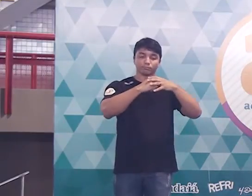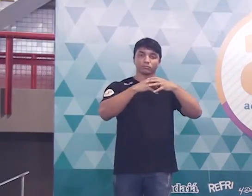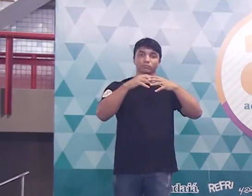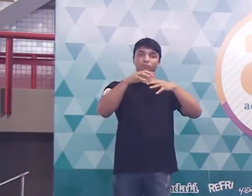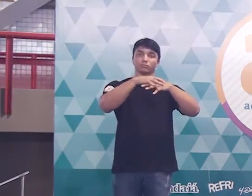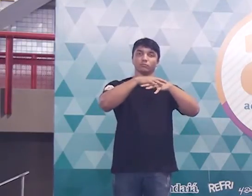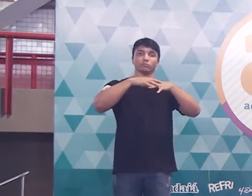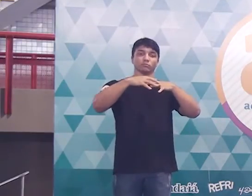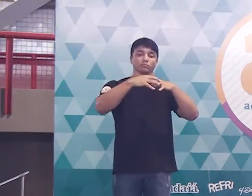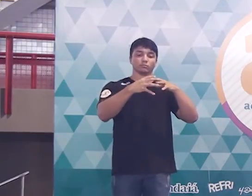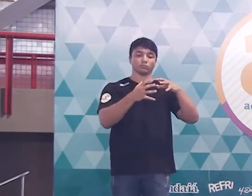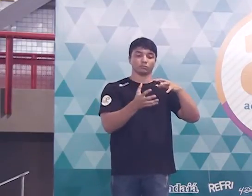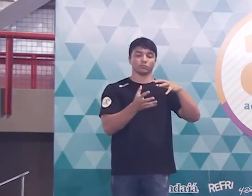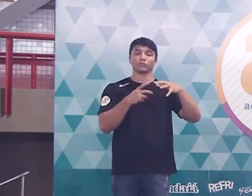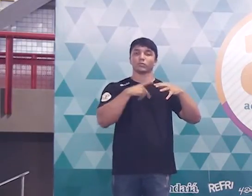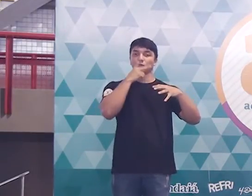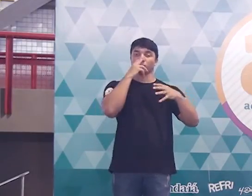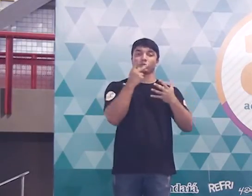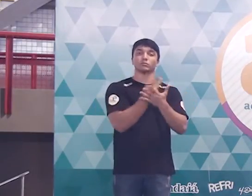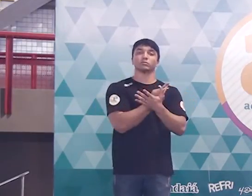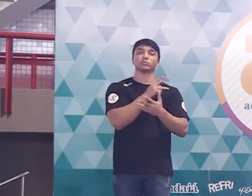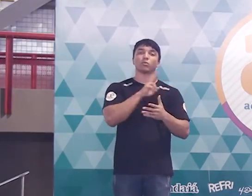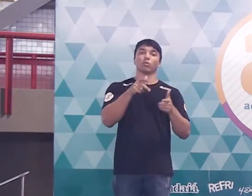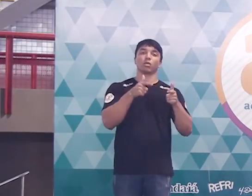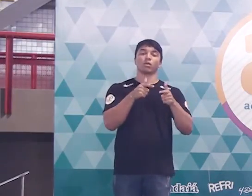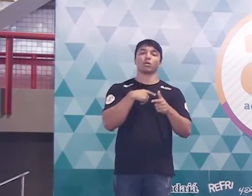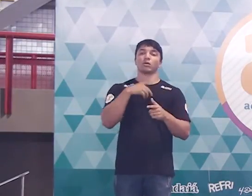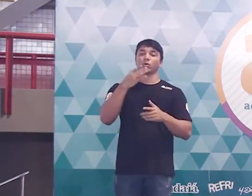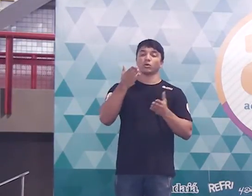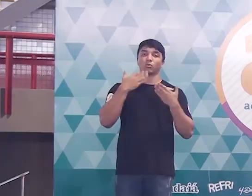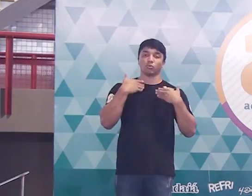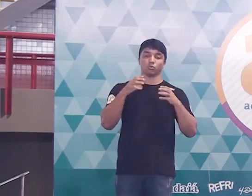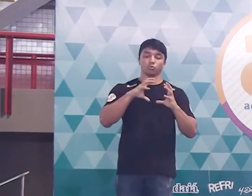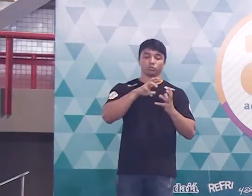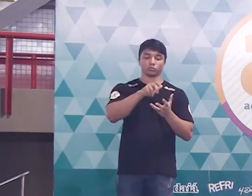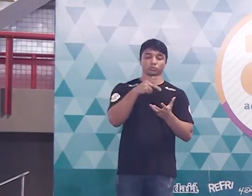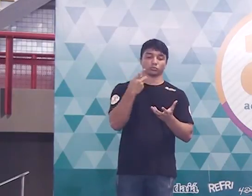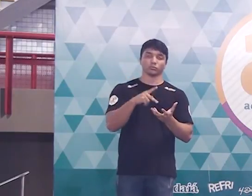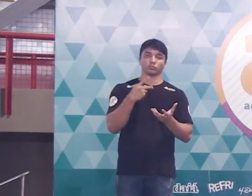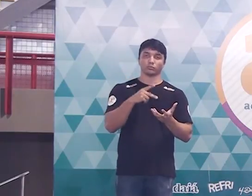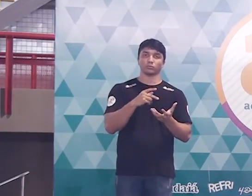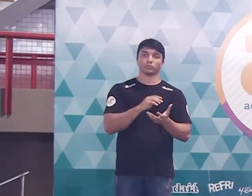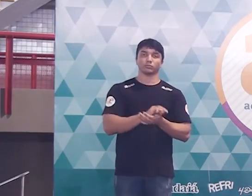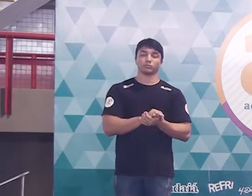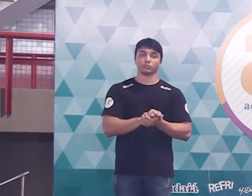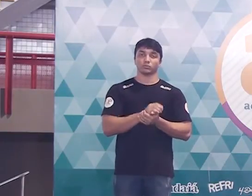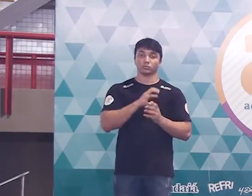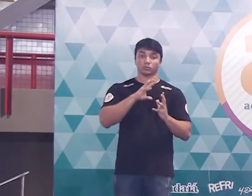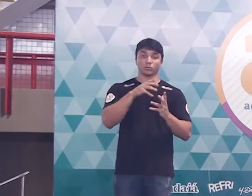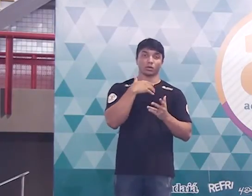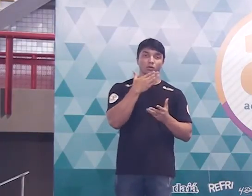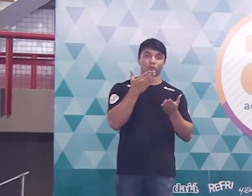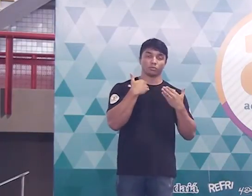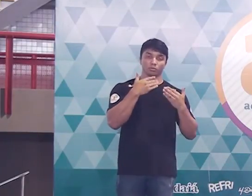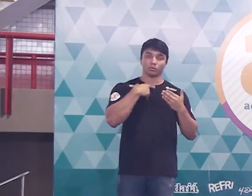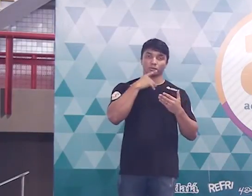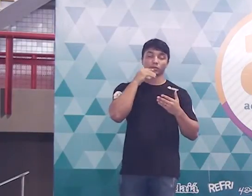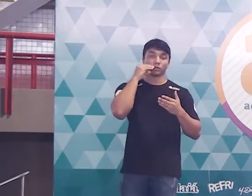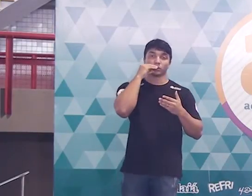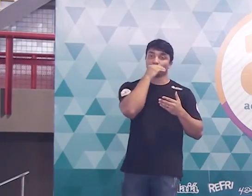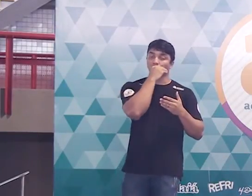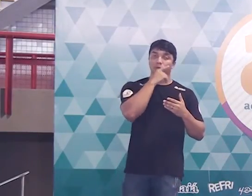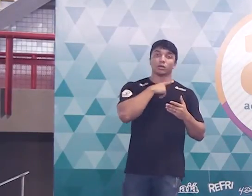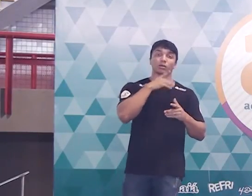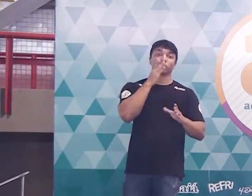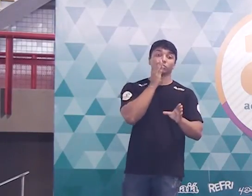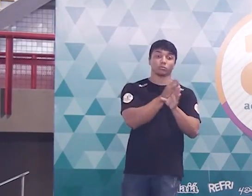se intensifica, gera o fenômeno que a gente chama de aquecimento quê? Global. Então o aquecimento global, ele é